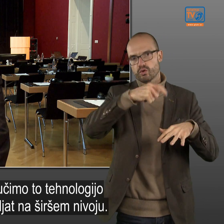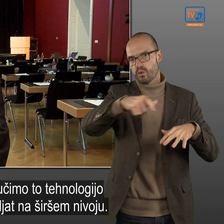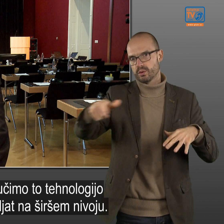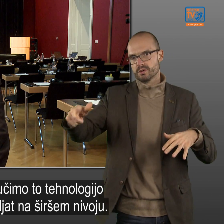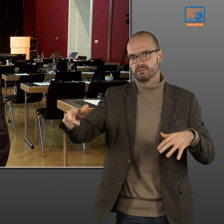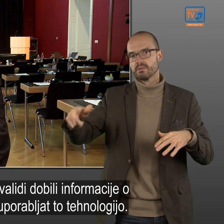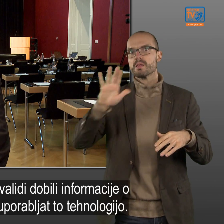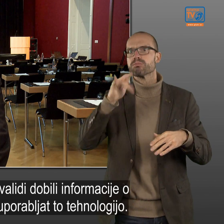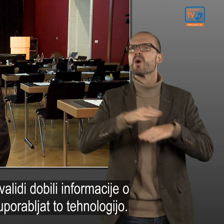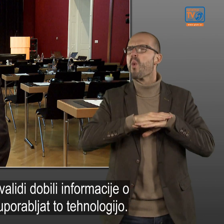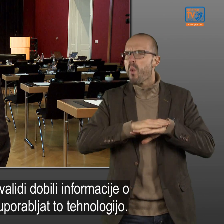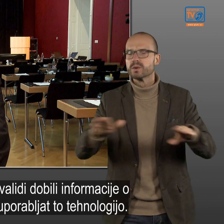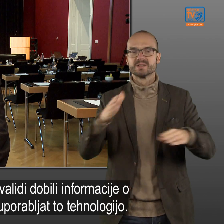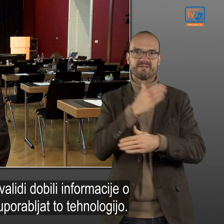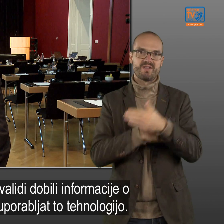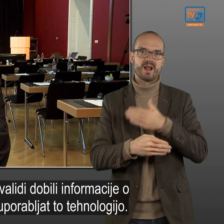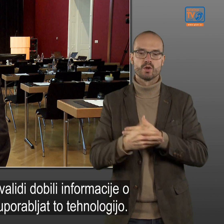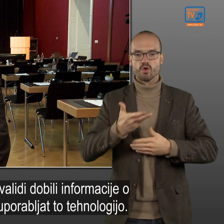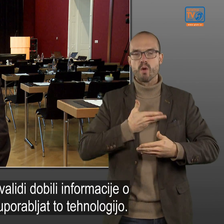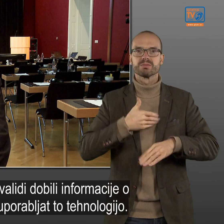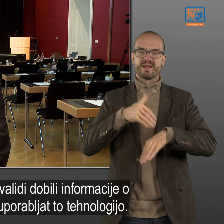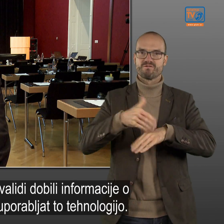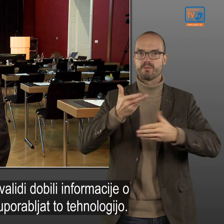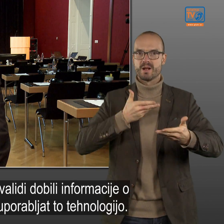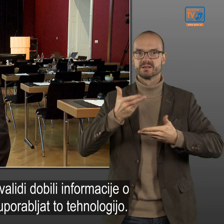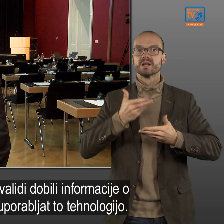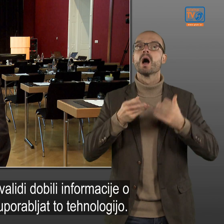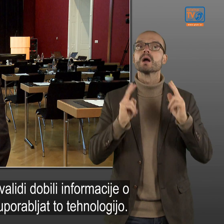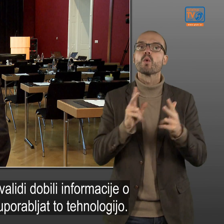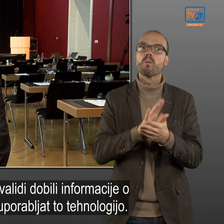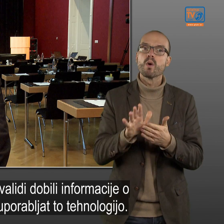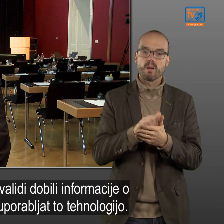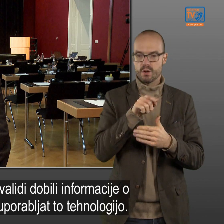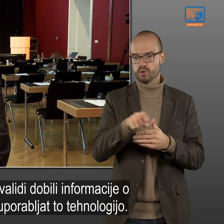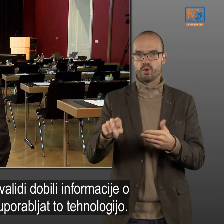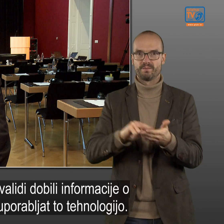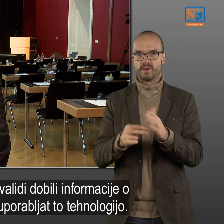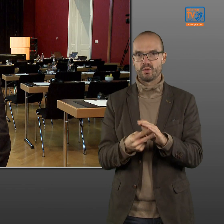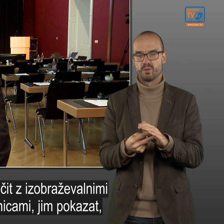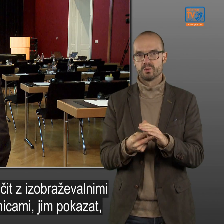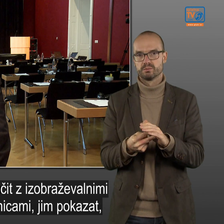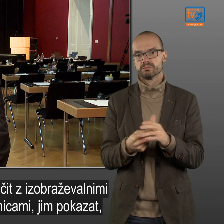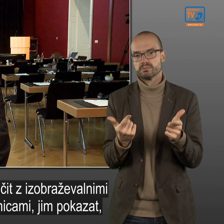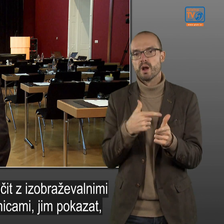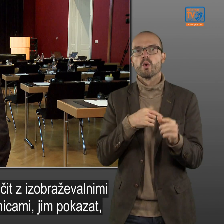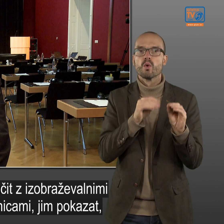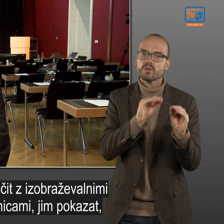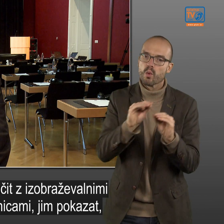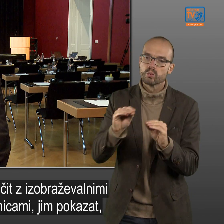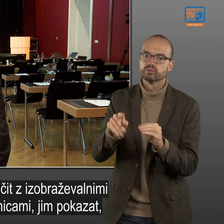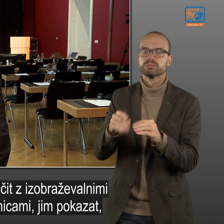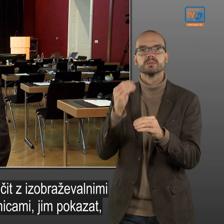nivoju. Skratka, da bi vsi invalidi dobili informacijo, kako uporabljati to tehnologijo, da jih naučiti